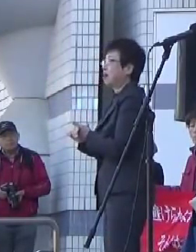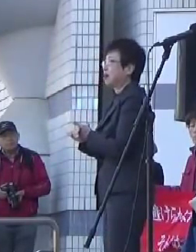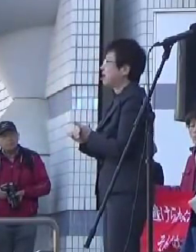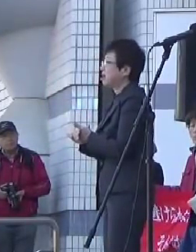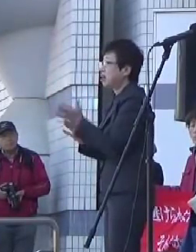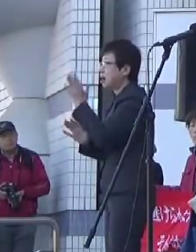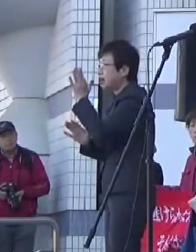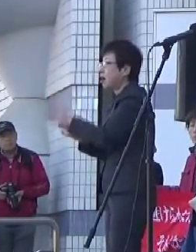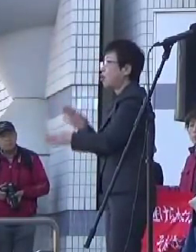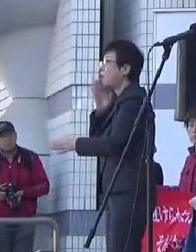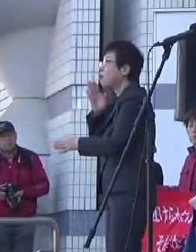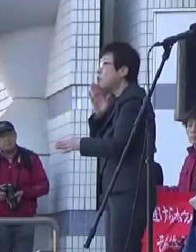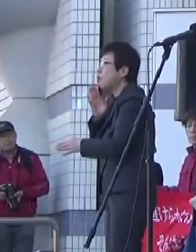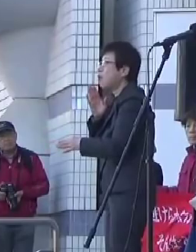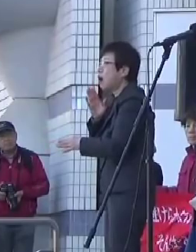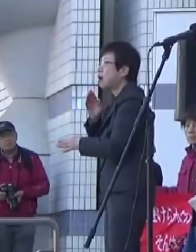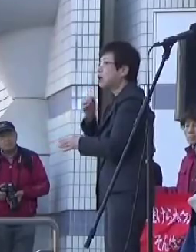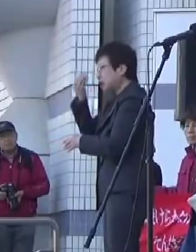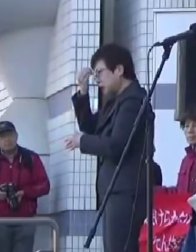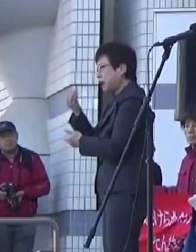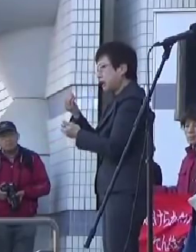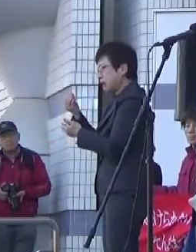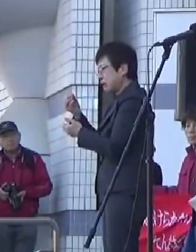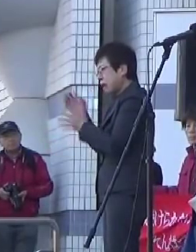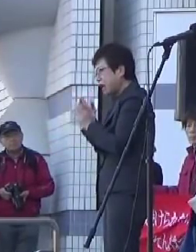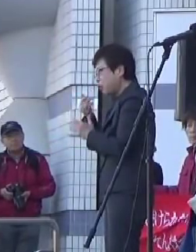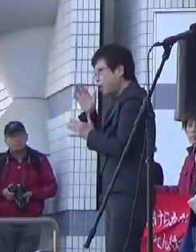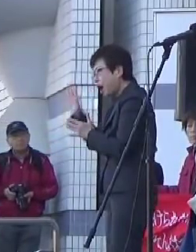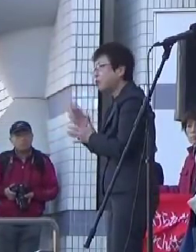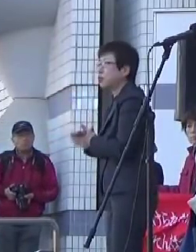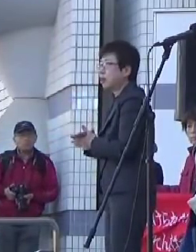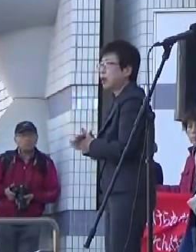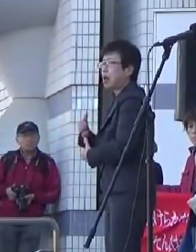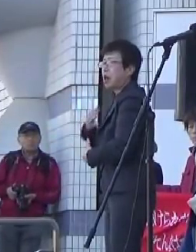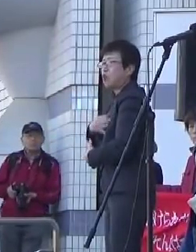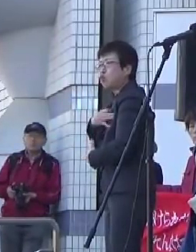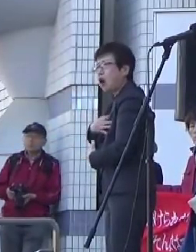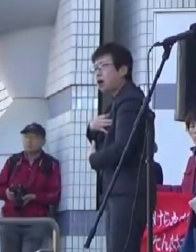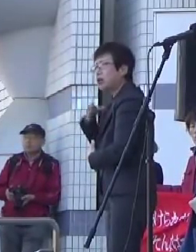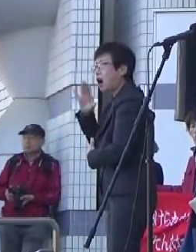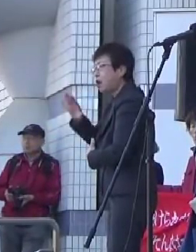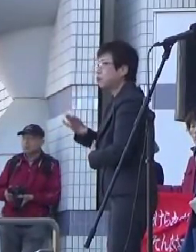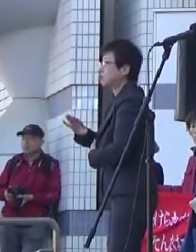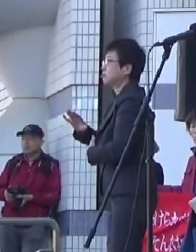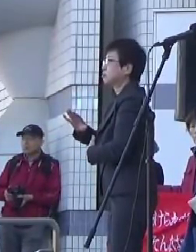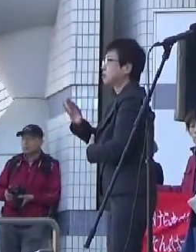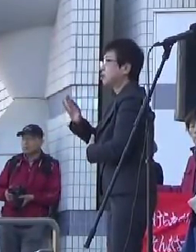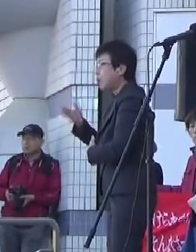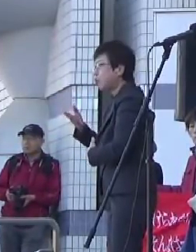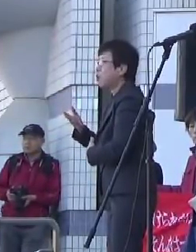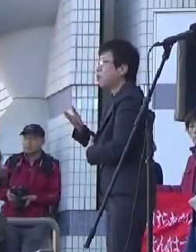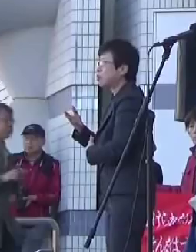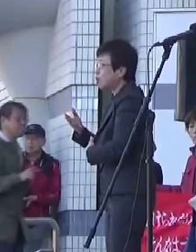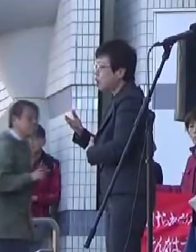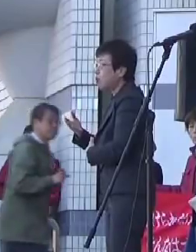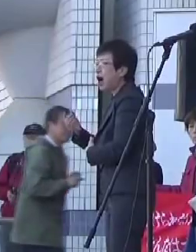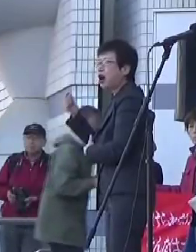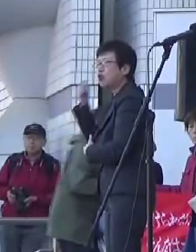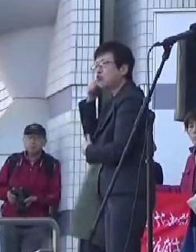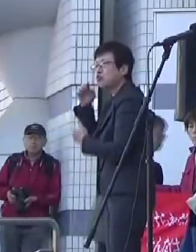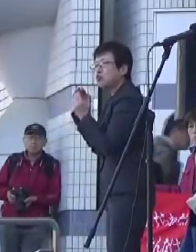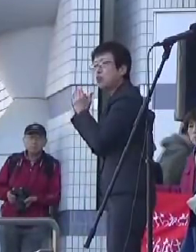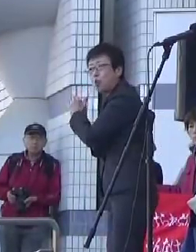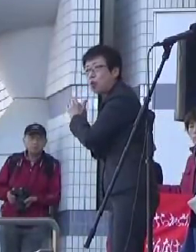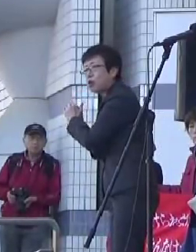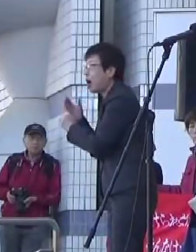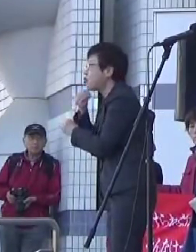いや本当は被害があるよねっていう声、不安に怯える声、 そうしたものは風評だとか福島